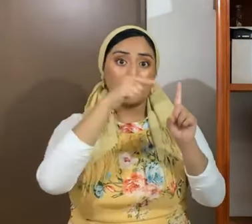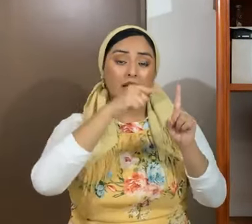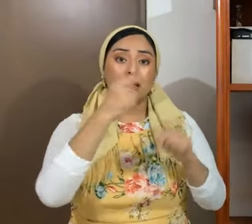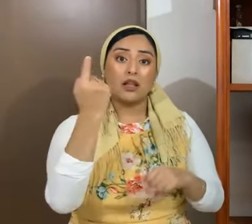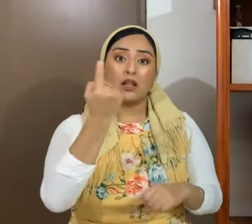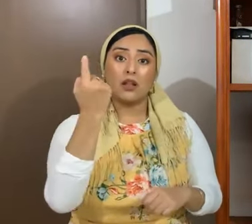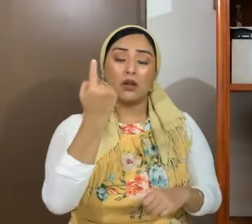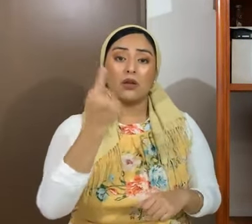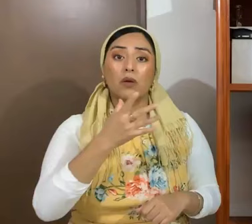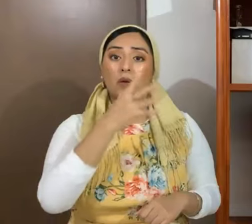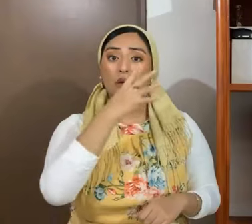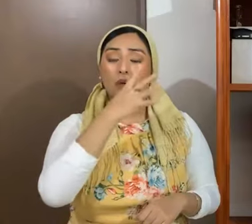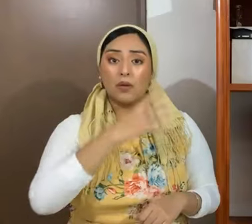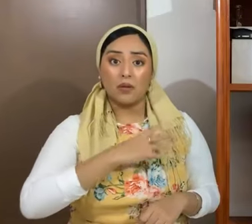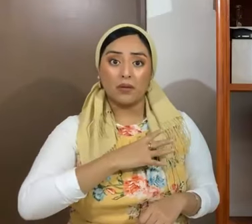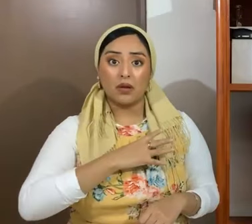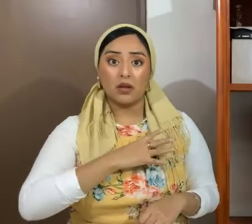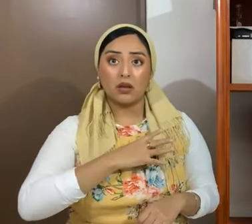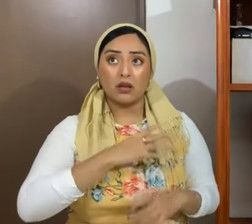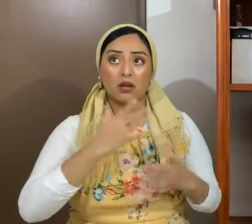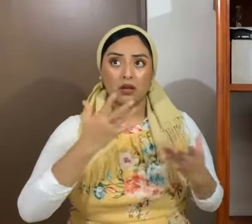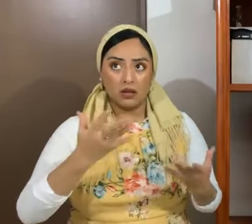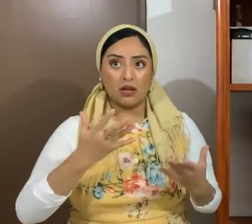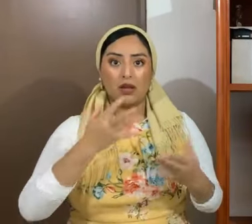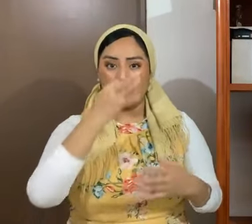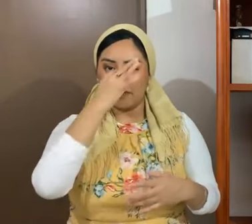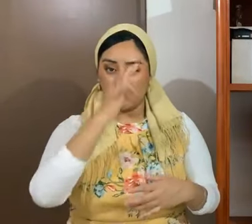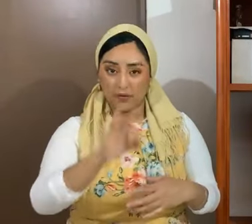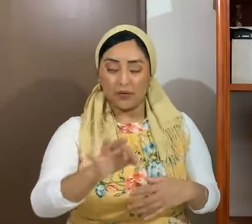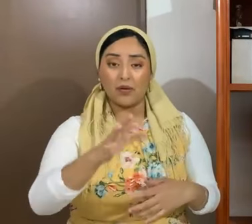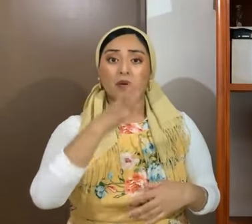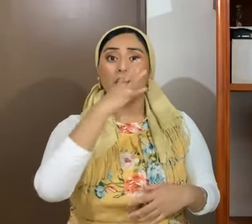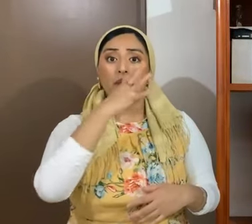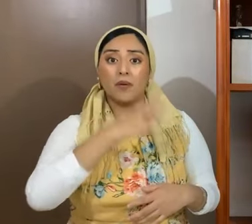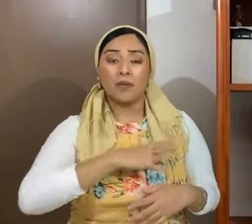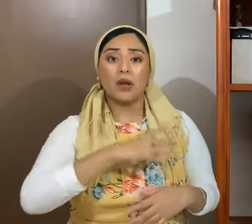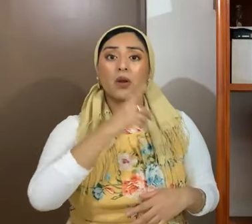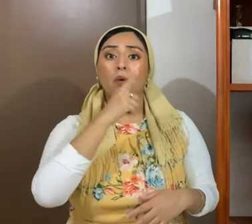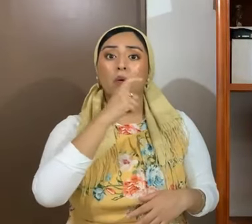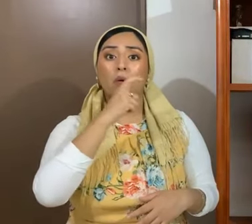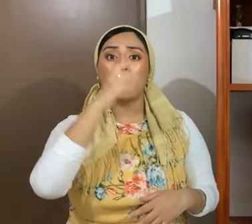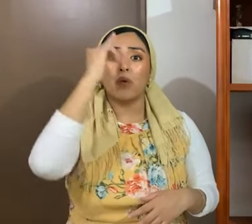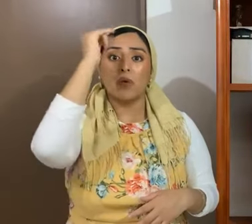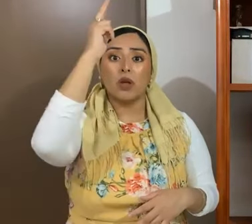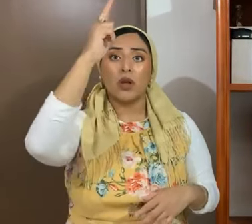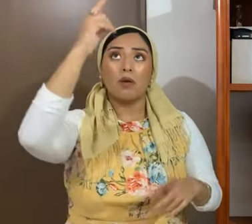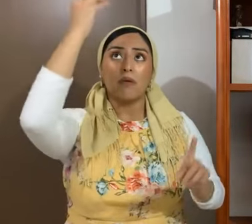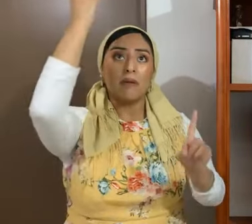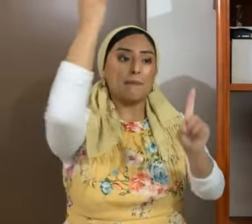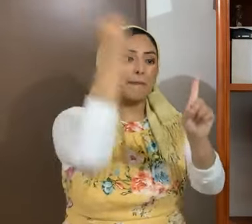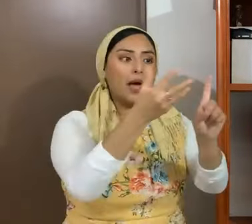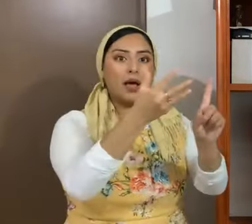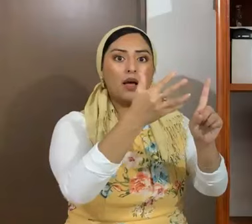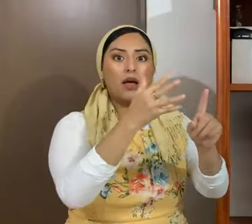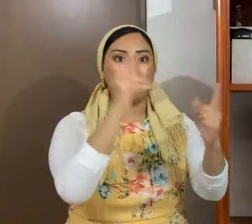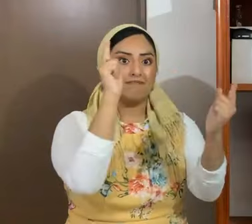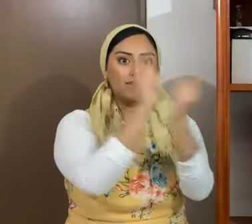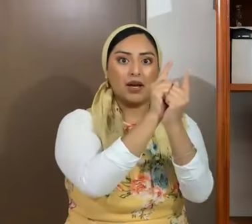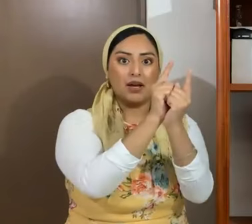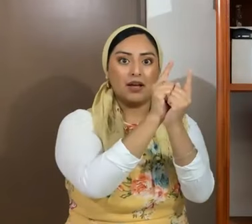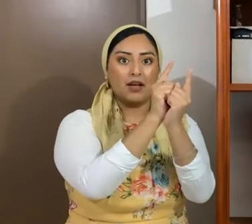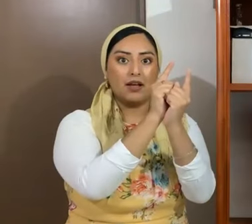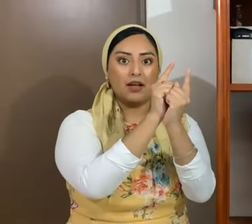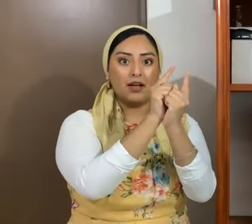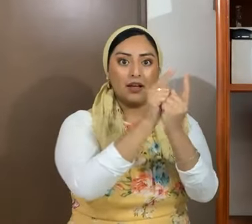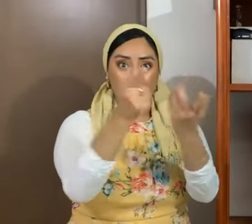única mujercita, o bueno, de las pocas mujeres a quien Yahweh le habló directamente. ¿Sí se había puesto a